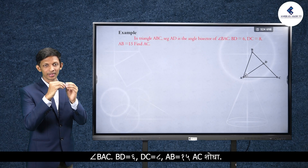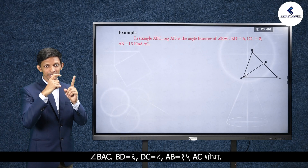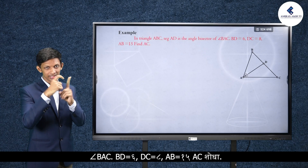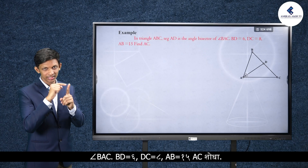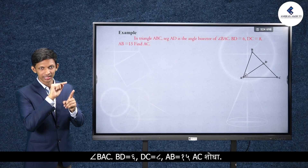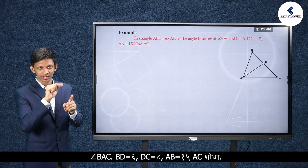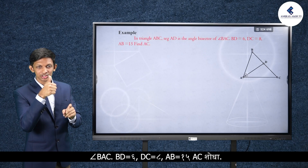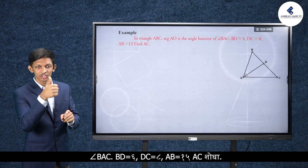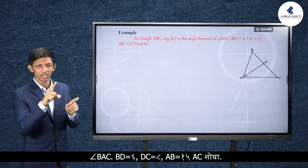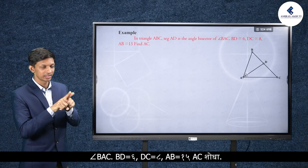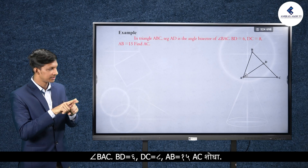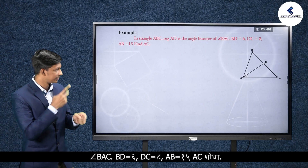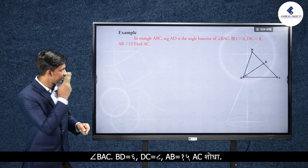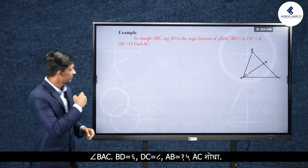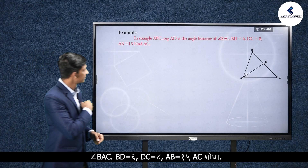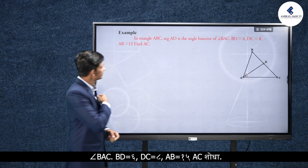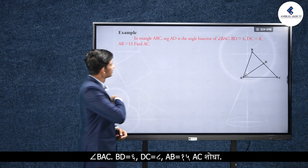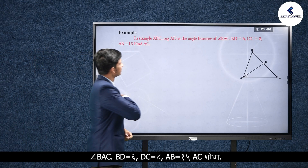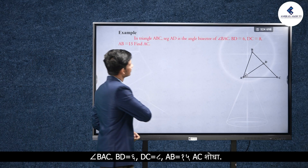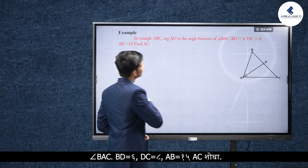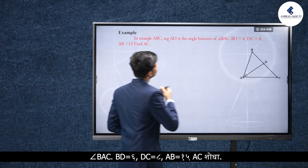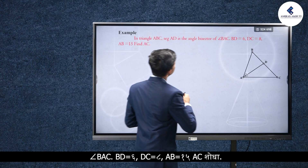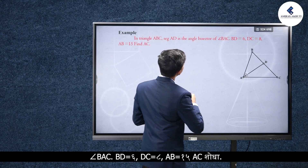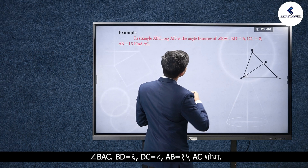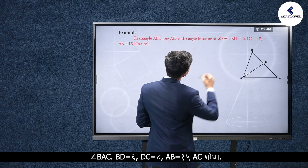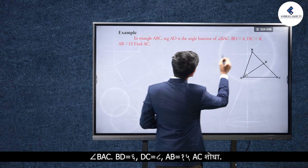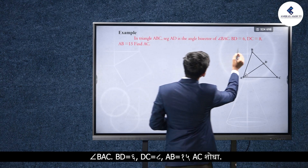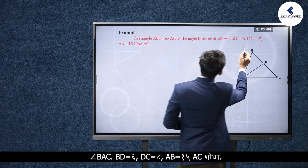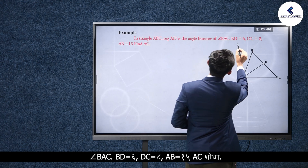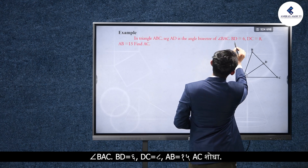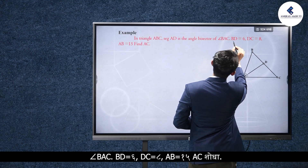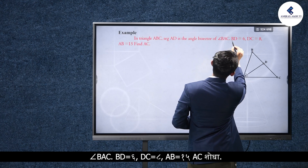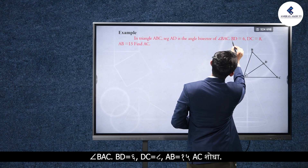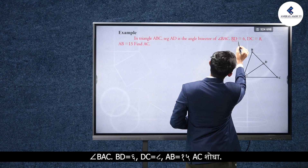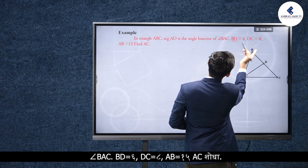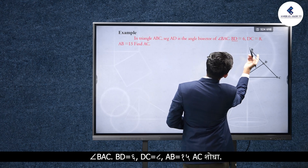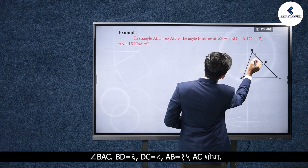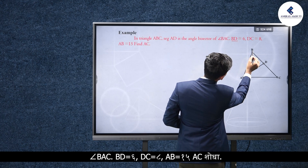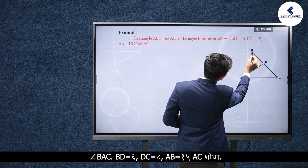ट्रायंगल BAC BD equals to 6, DC equals to 8, AB equals to 15. AC